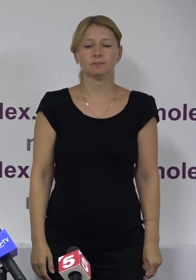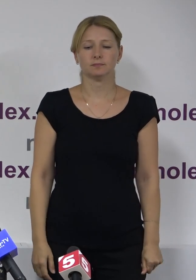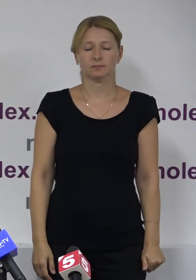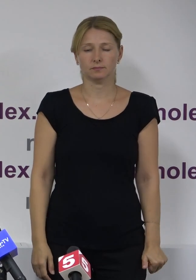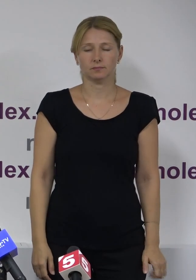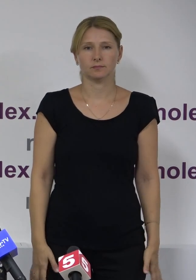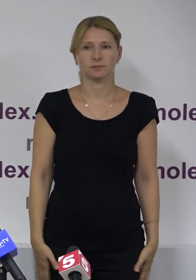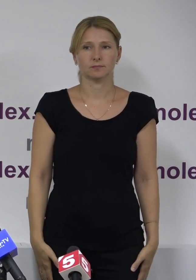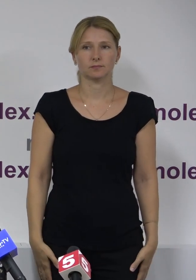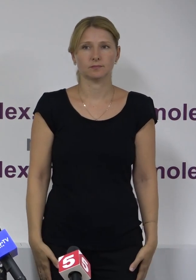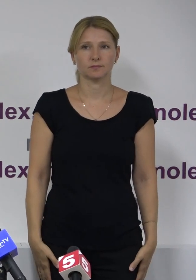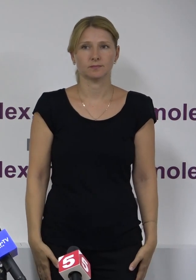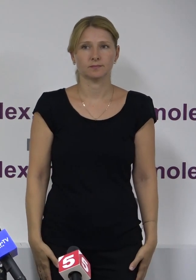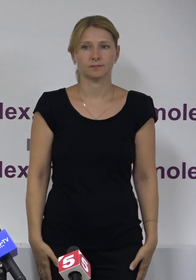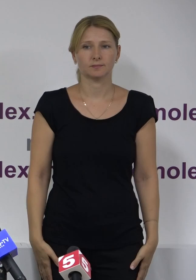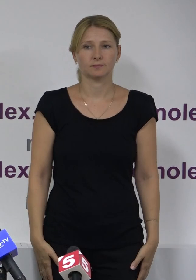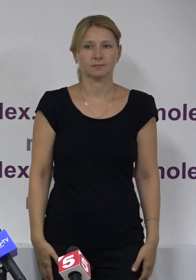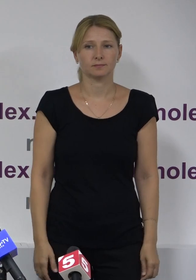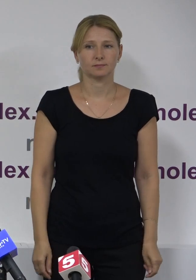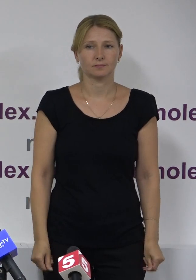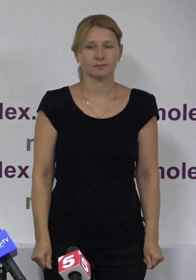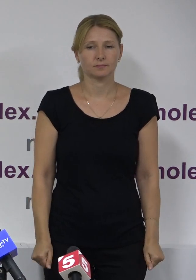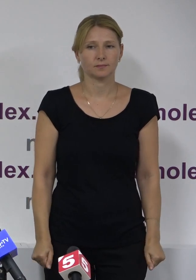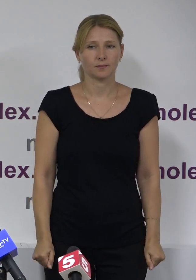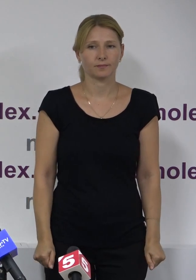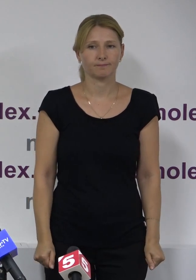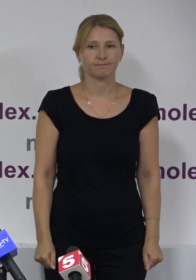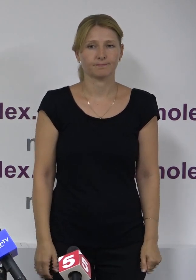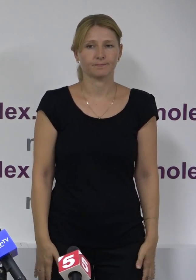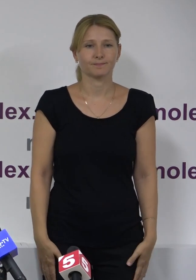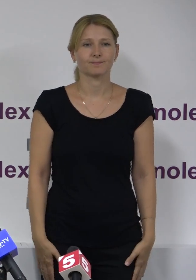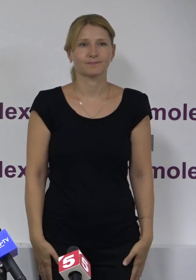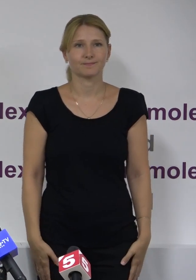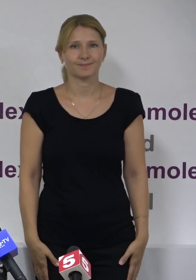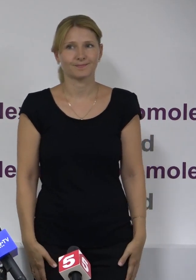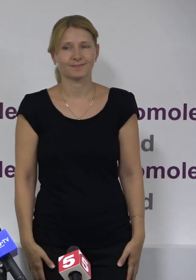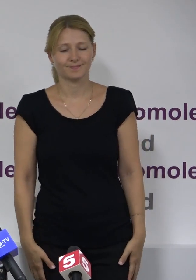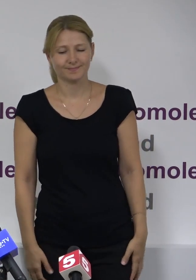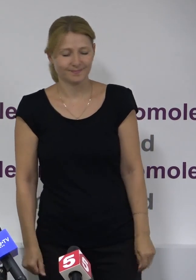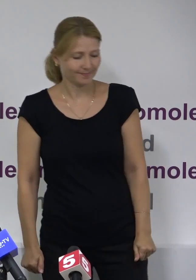în sfârșit de august cât mai precuros, să zicem.